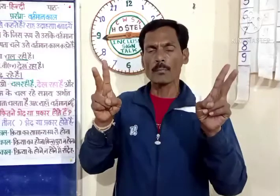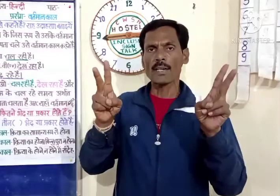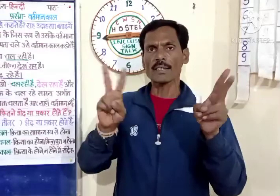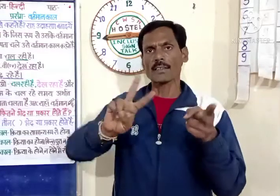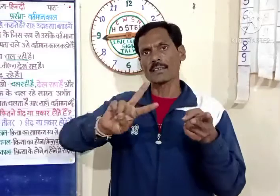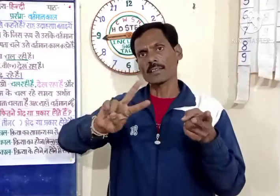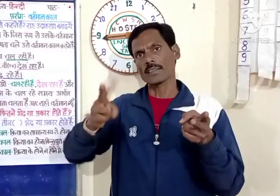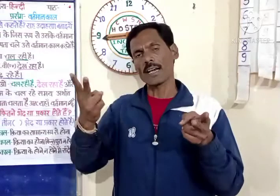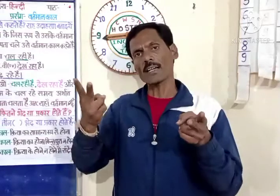भेद या